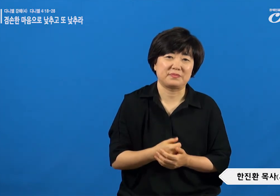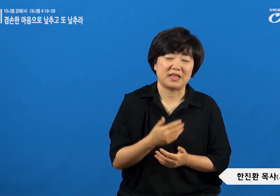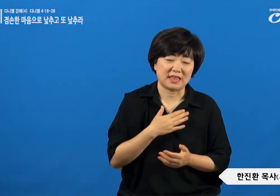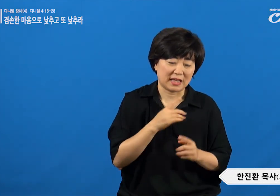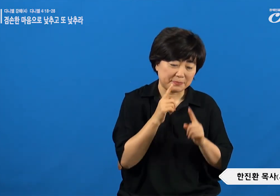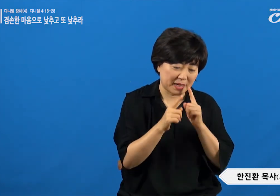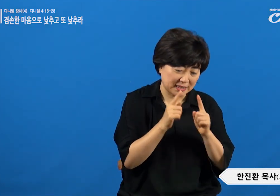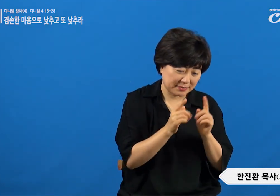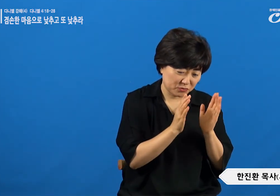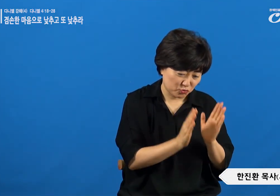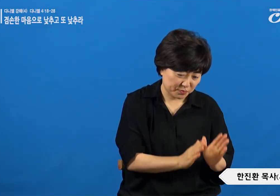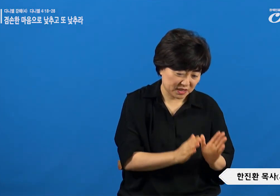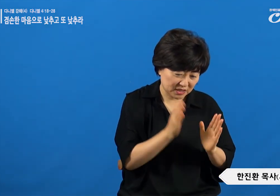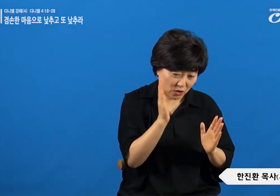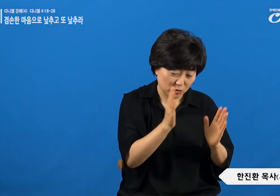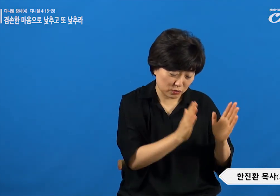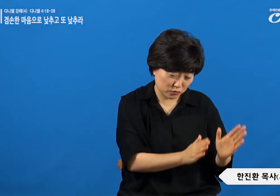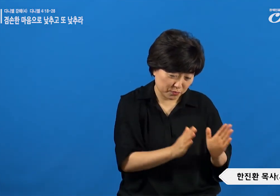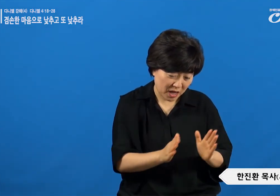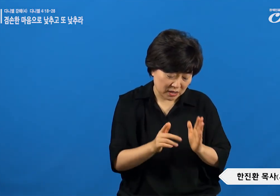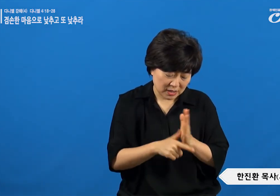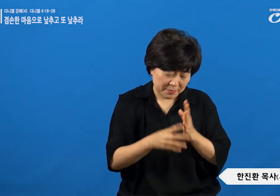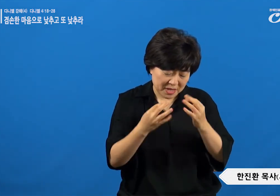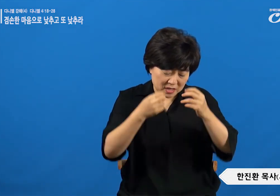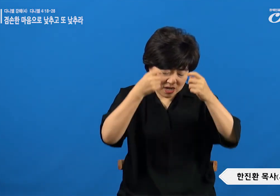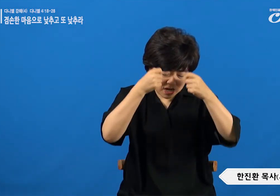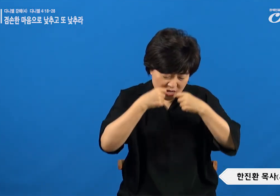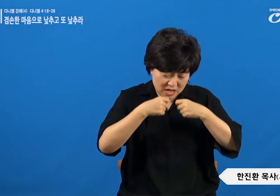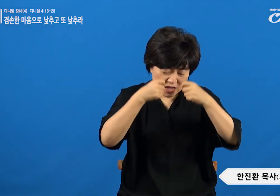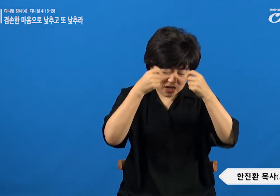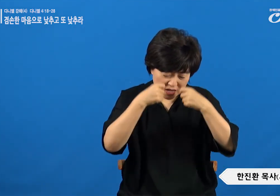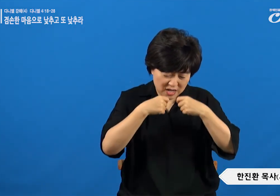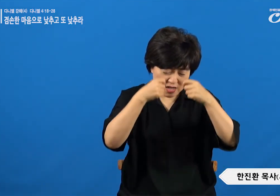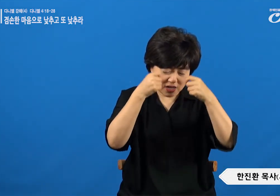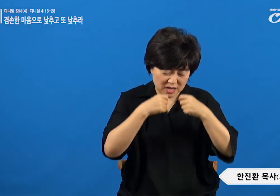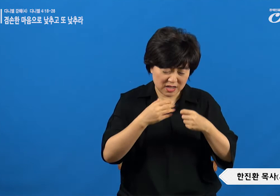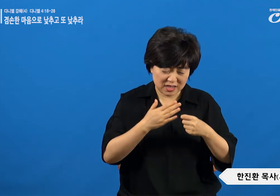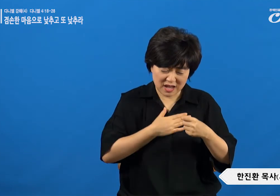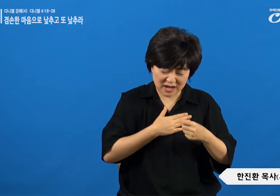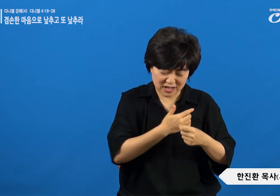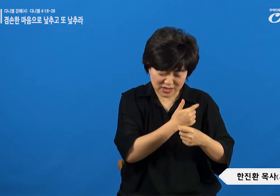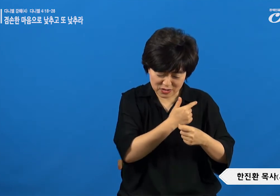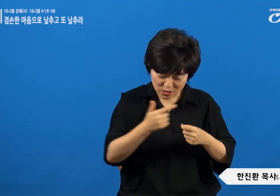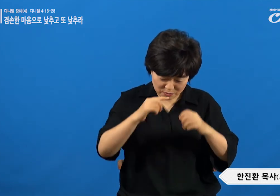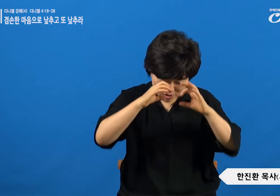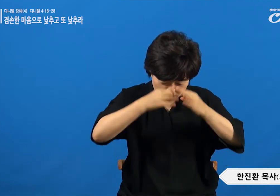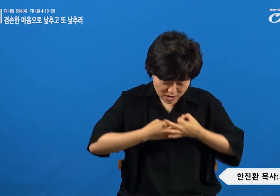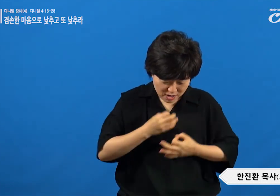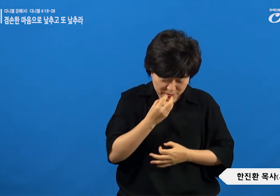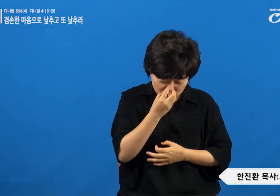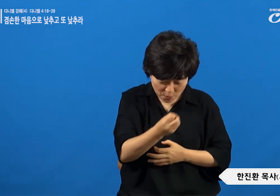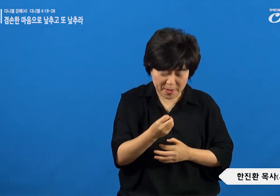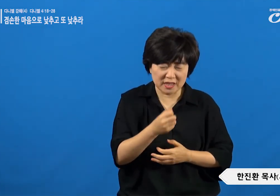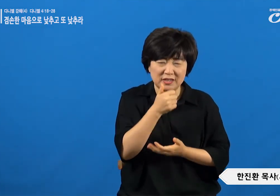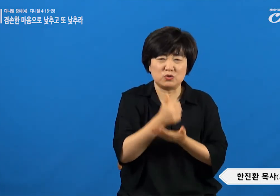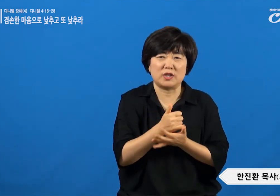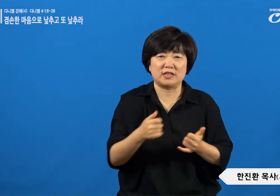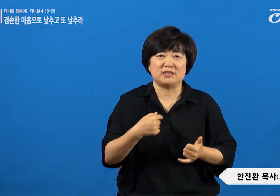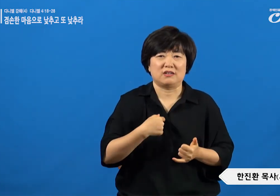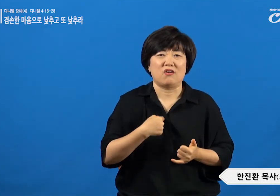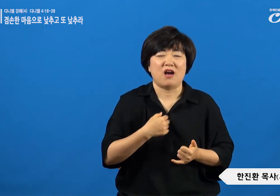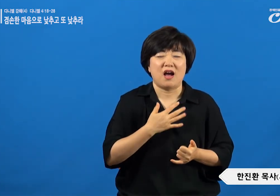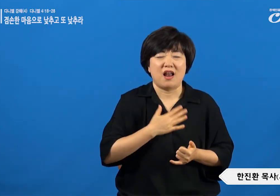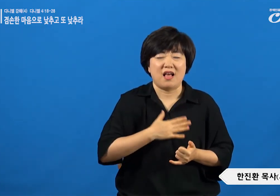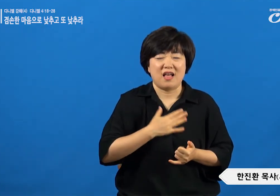저는 말씀 준비하면서 많이 울었습니다. 내가 너무너무 교만한 놈이라는 사실 앞에